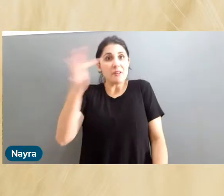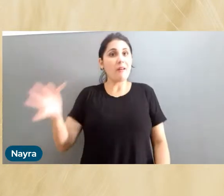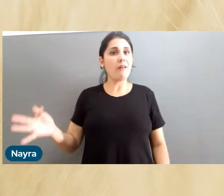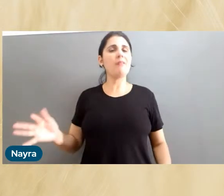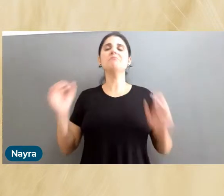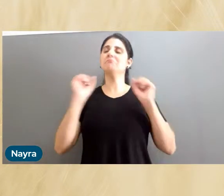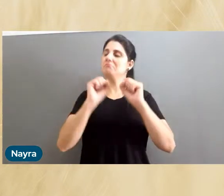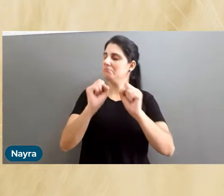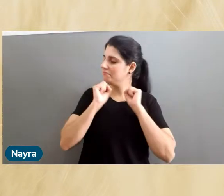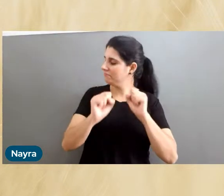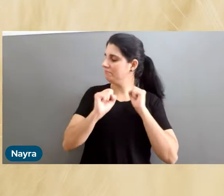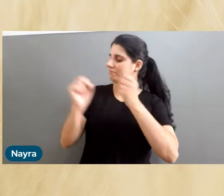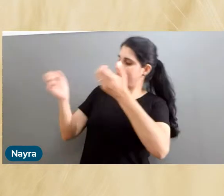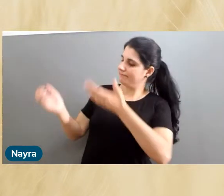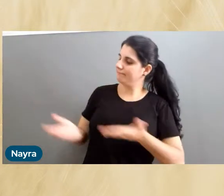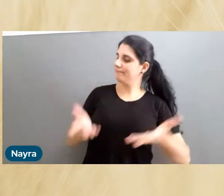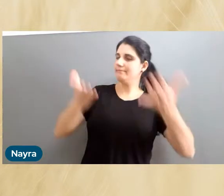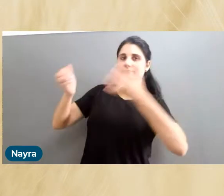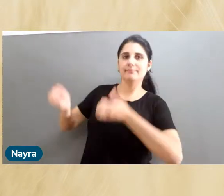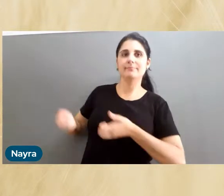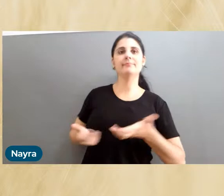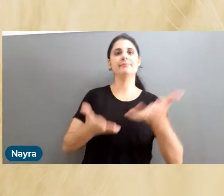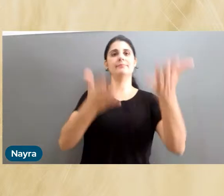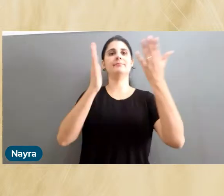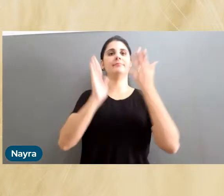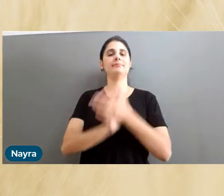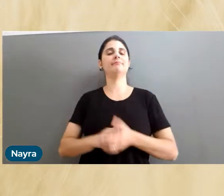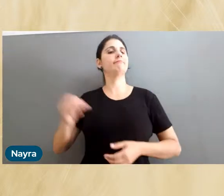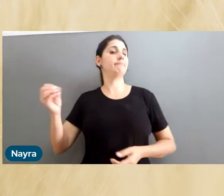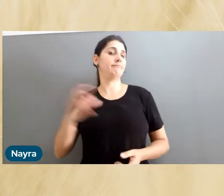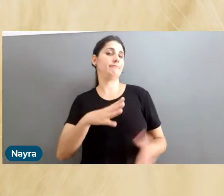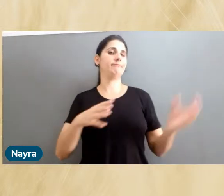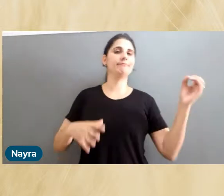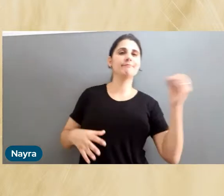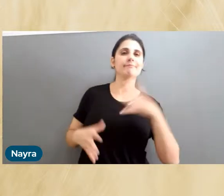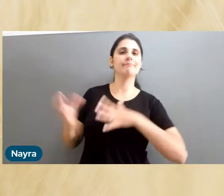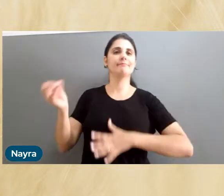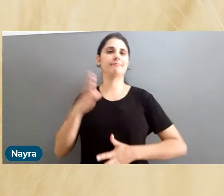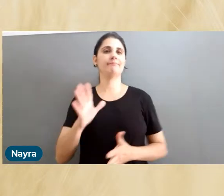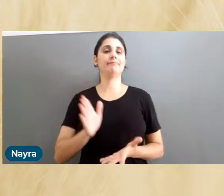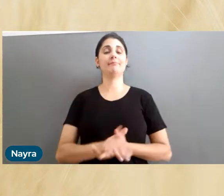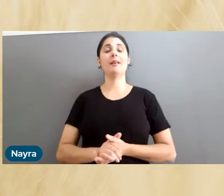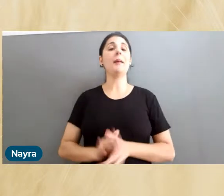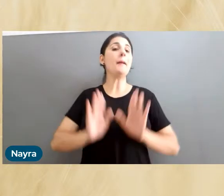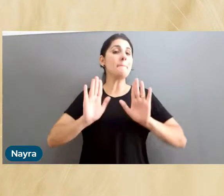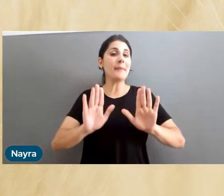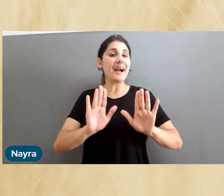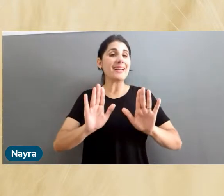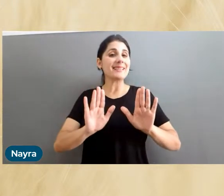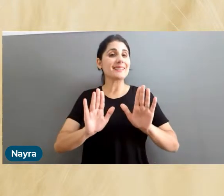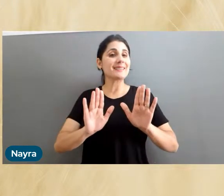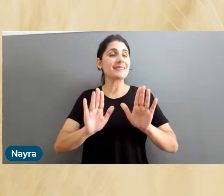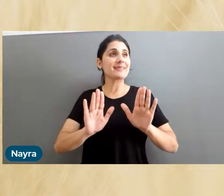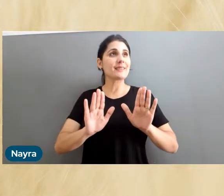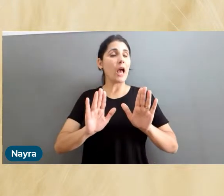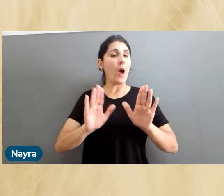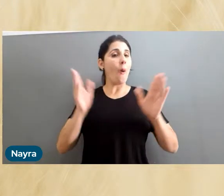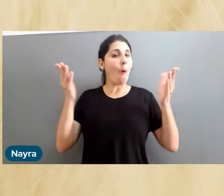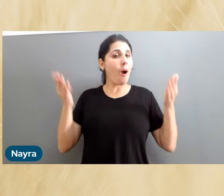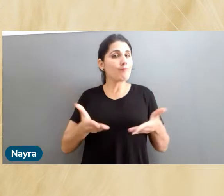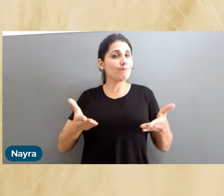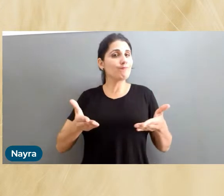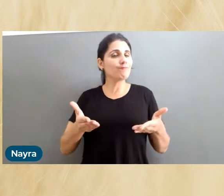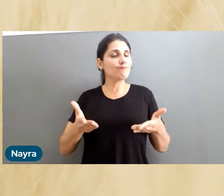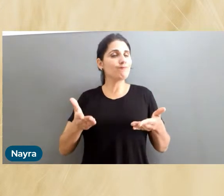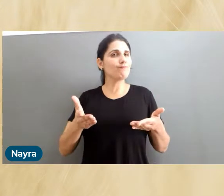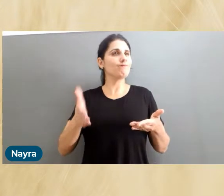ser chamados a fim de que estabelecessem novas ideias. Acontece que quando chega o momento da